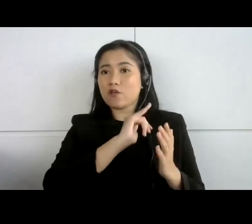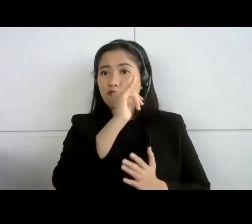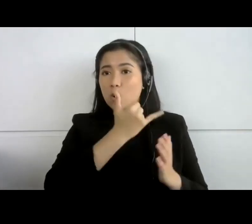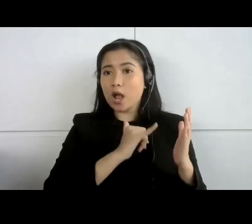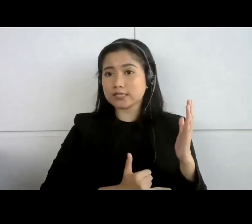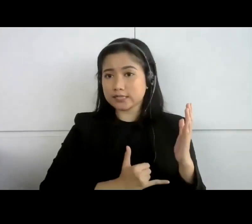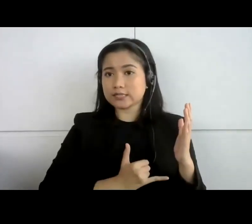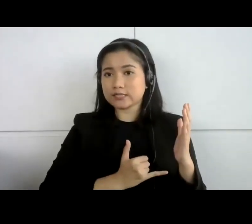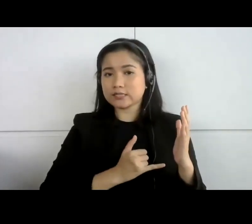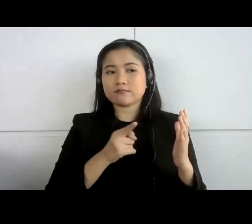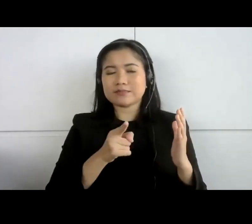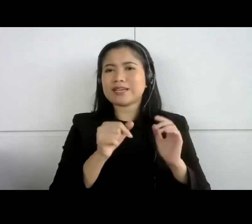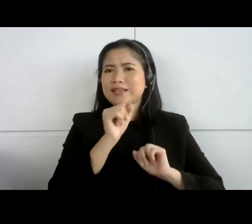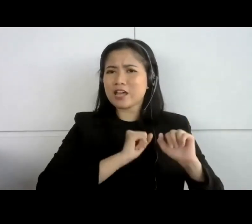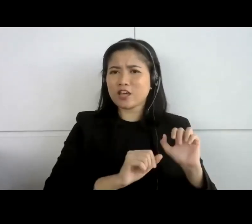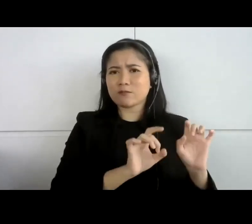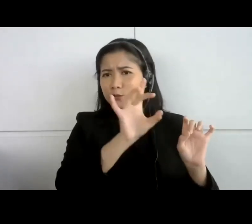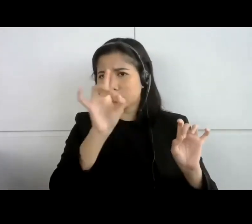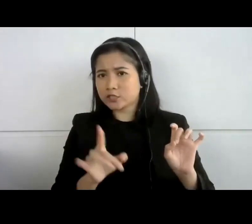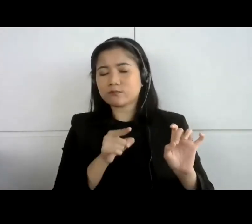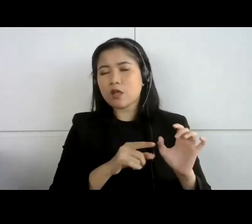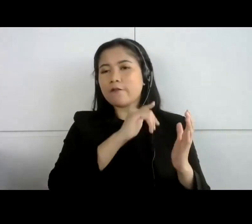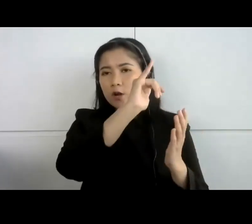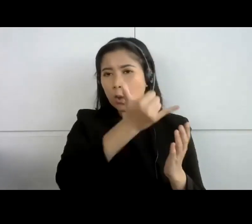setiap kegiatan ini,